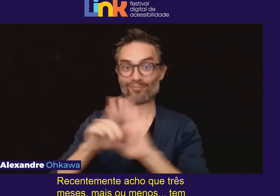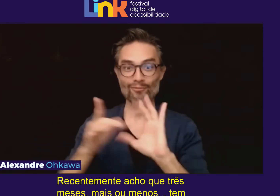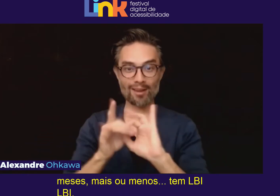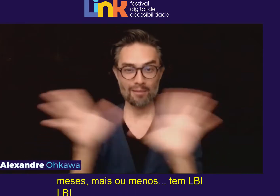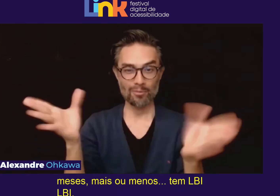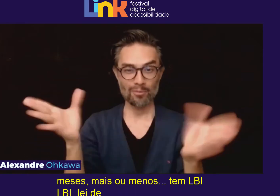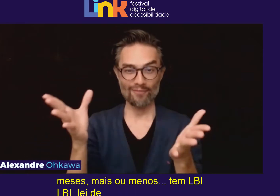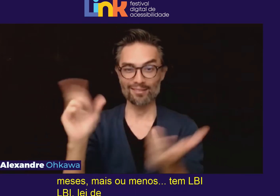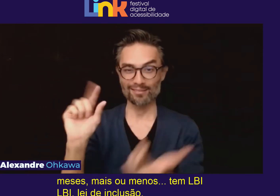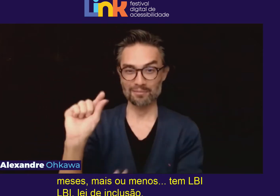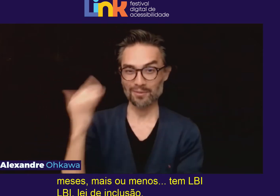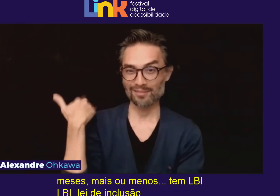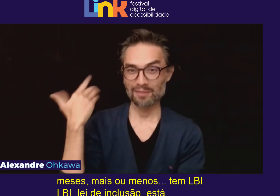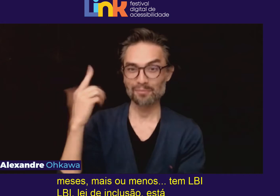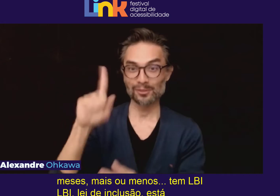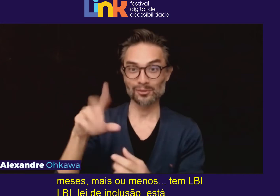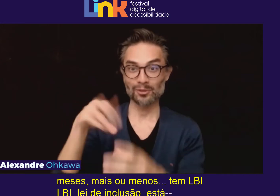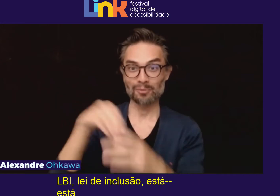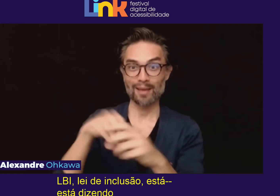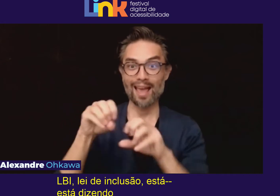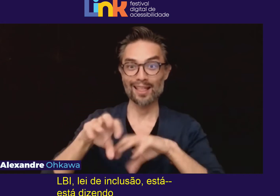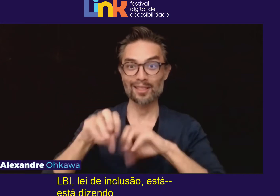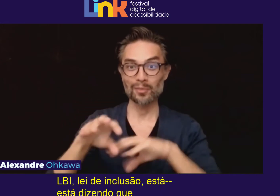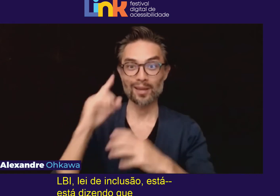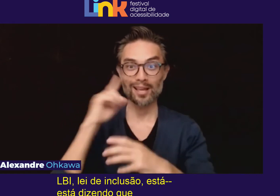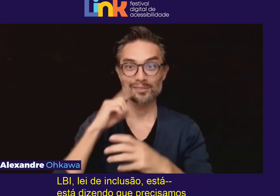está dizendo que precisamos ter